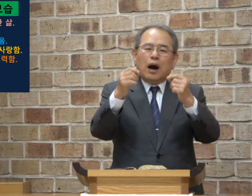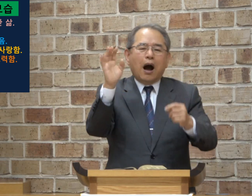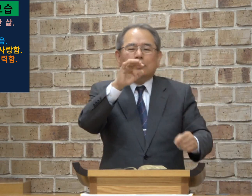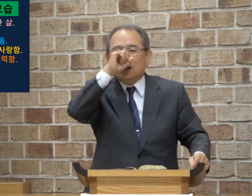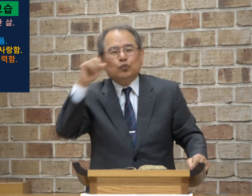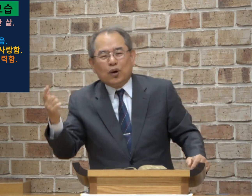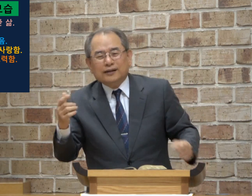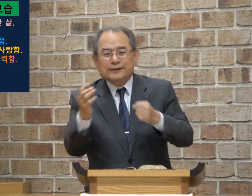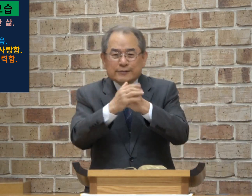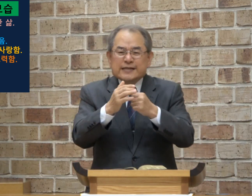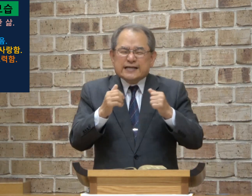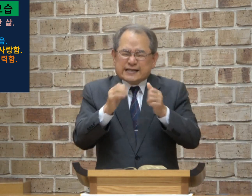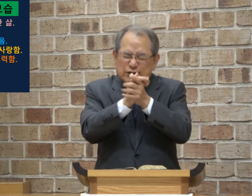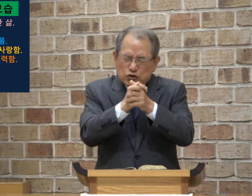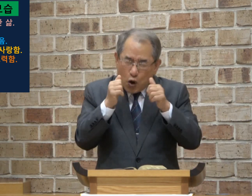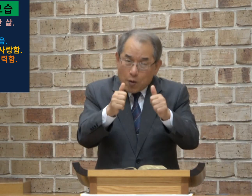기도가 게을러지면 여러분의 신앙도 떨어집니다.